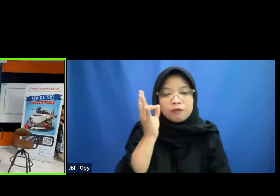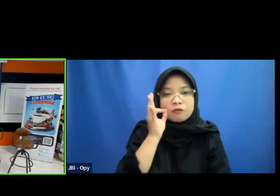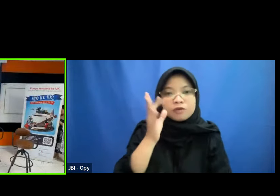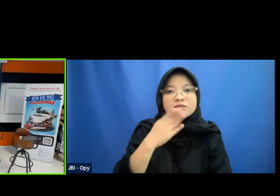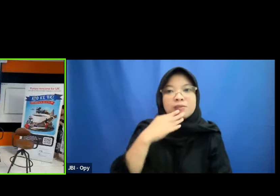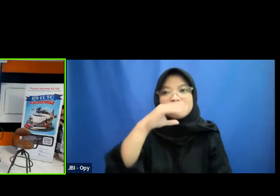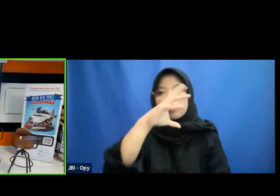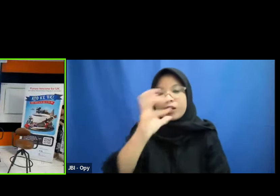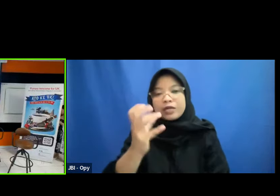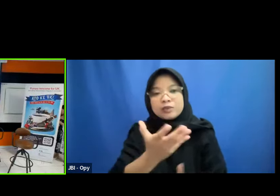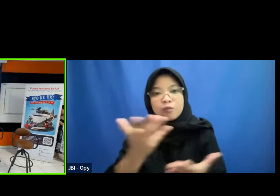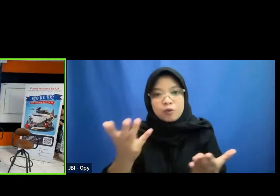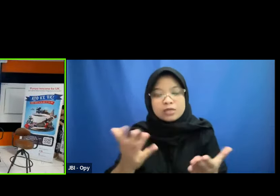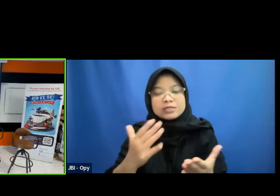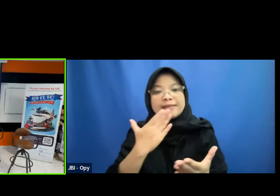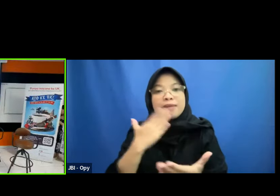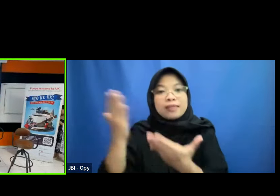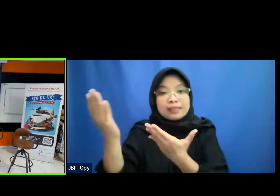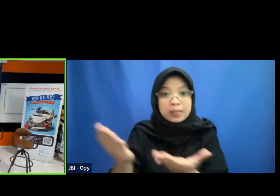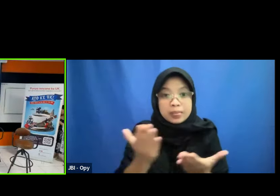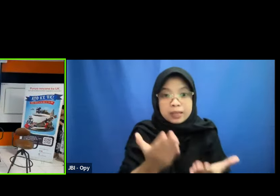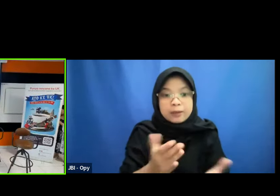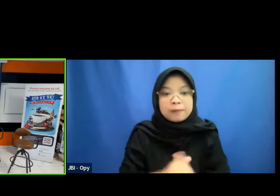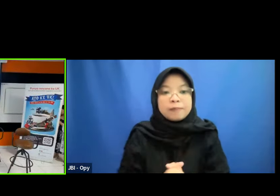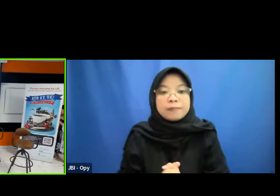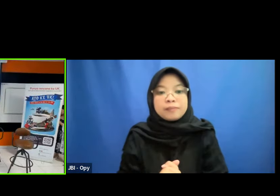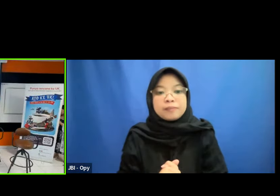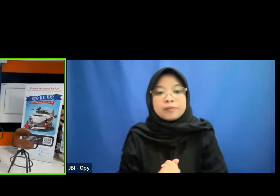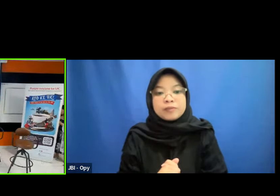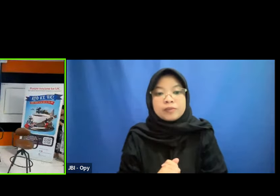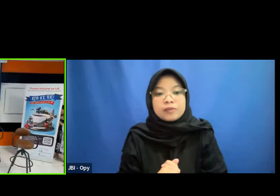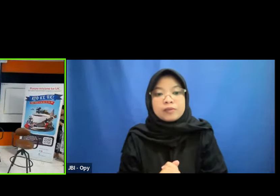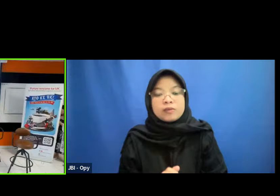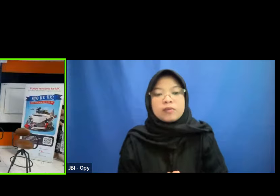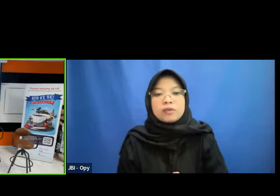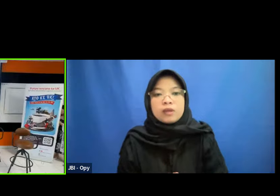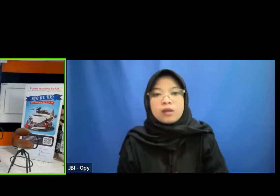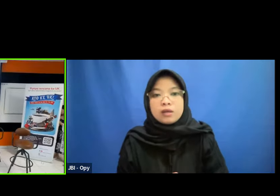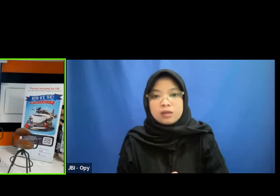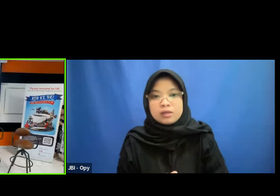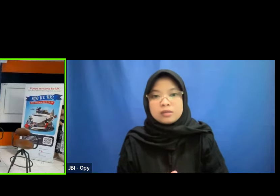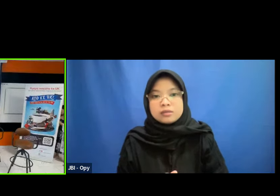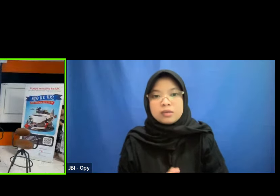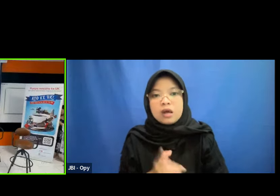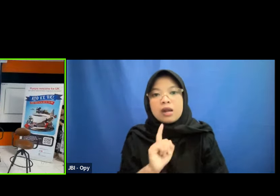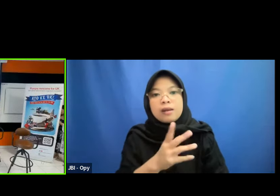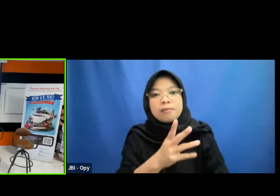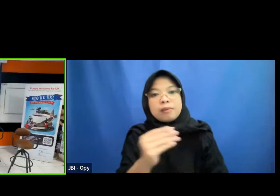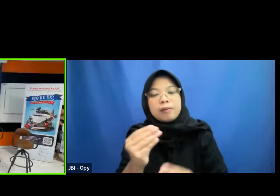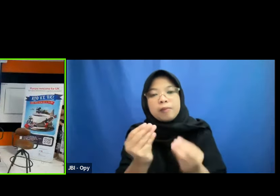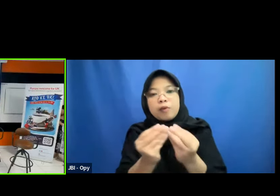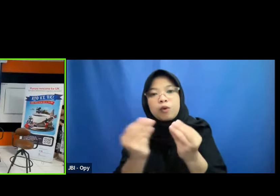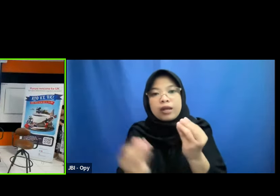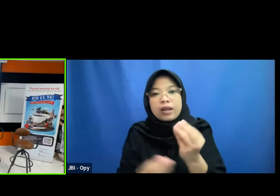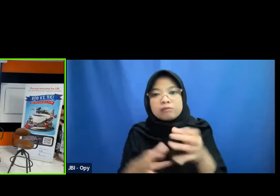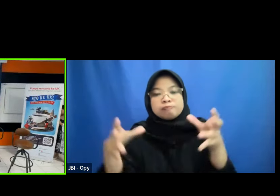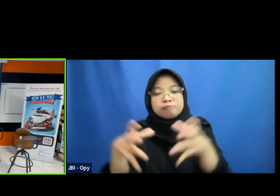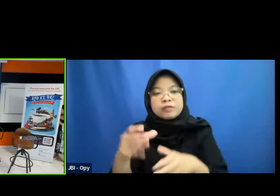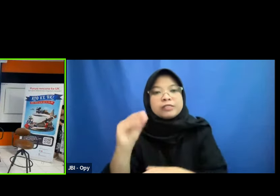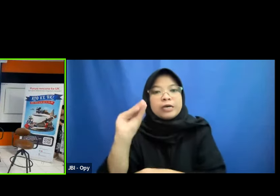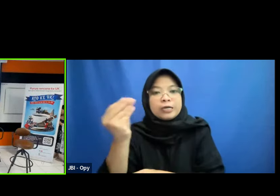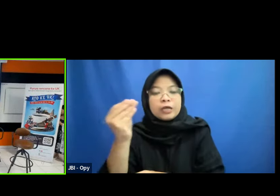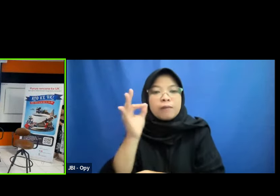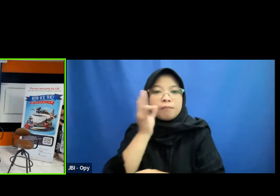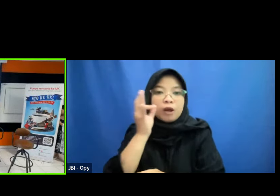mau sore ya welcome E ini aku hanya mewakili dari teman-teman tim shening British c Jakarta mereka mohon